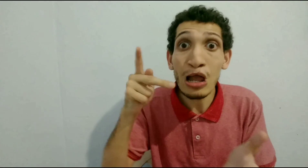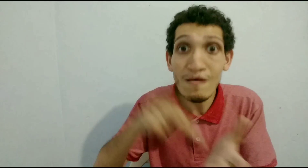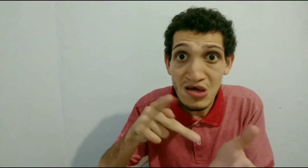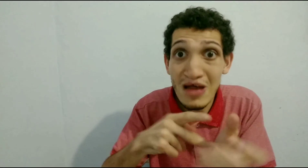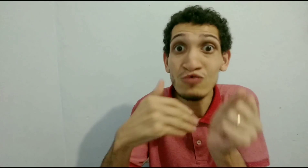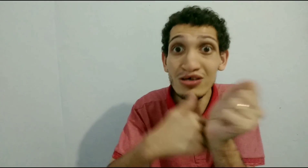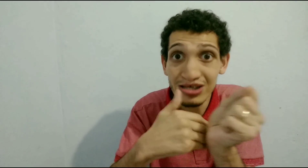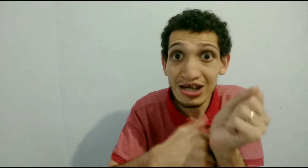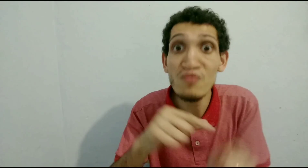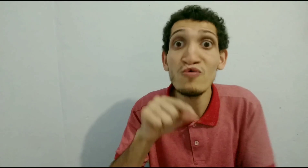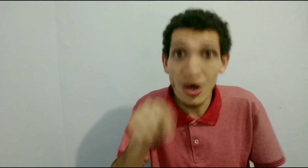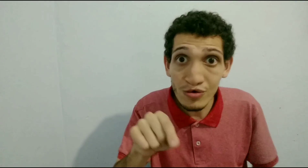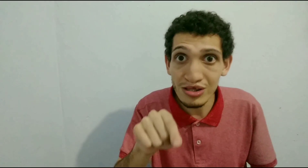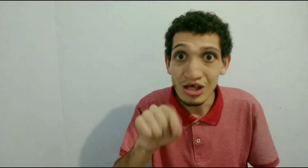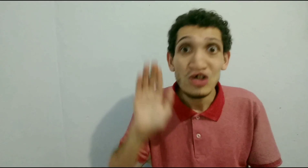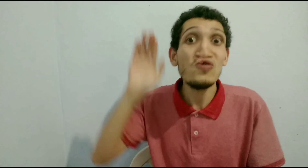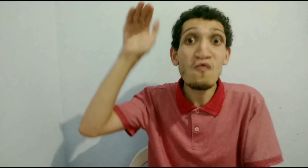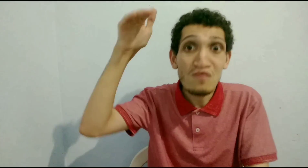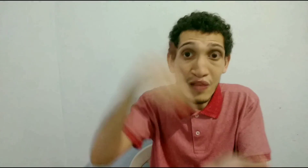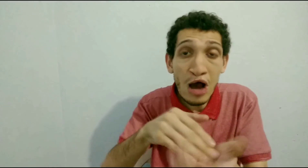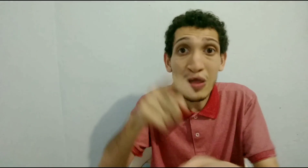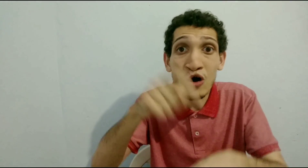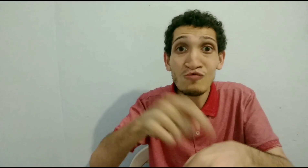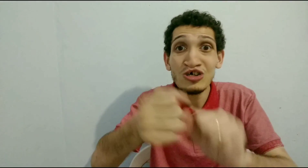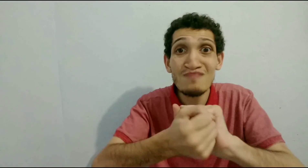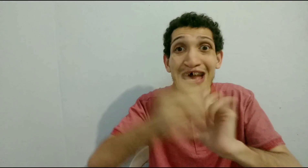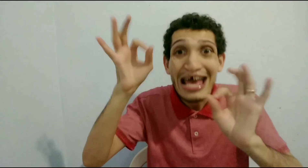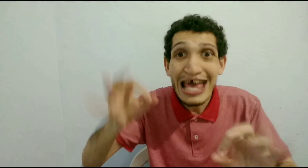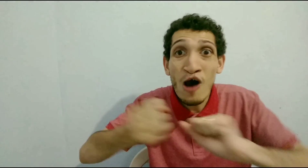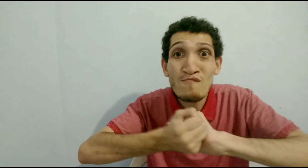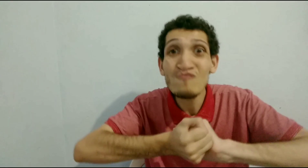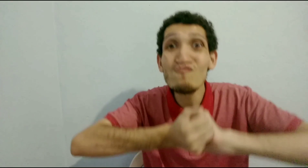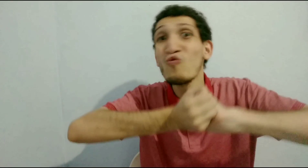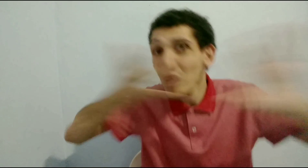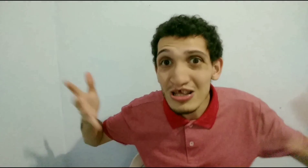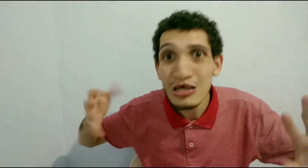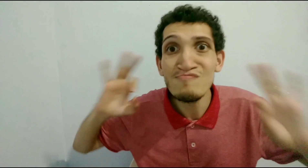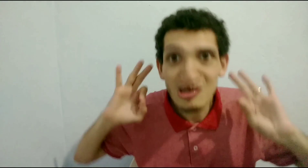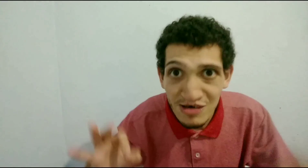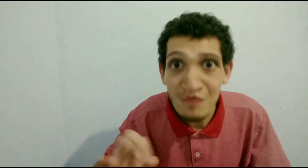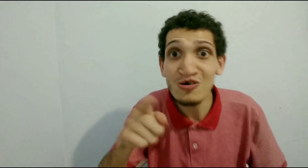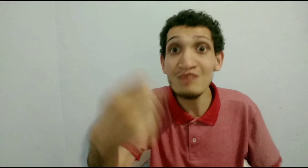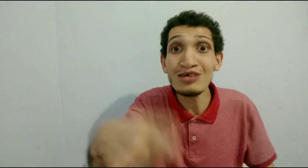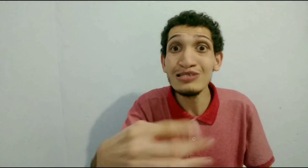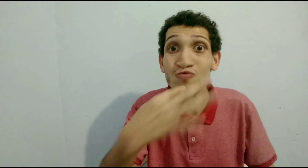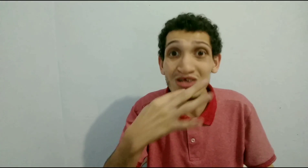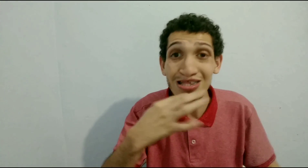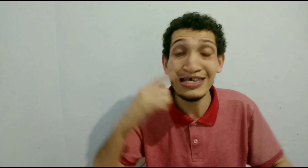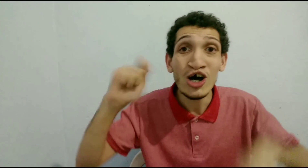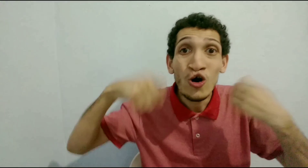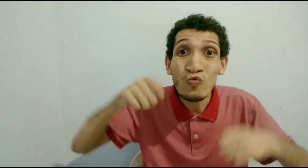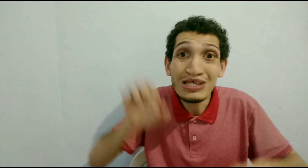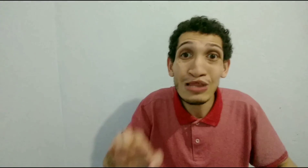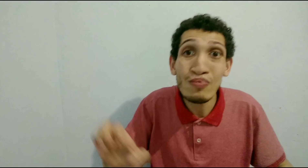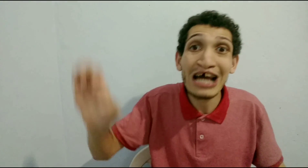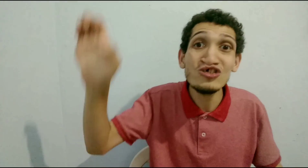para a verdade, o segredo é o quê? No final, na hora que você estiver realmente fluente e livre mesmo, você precisa conhecer os sinais